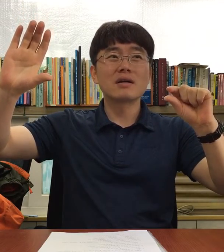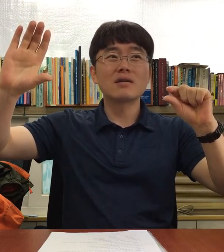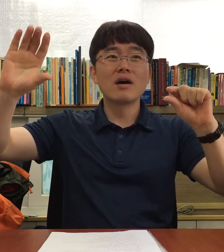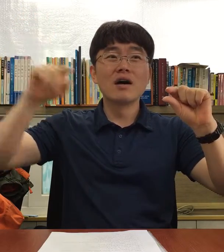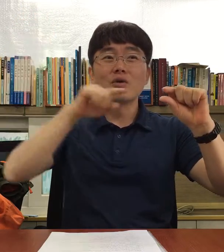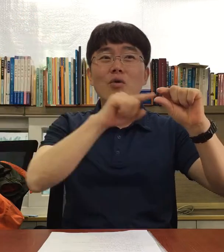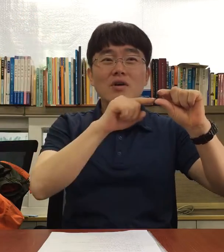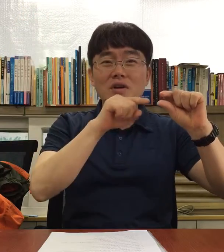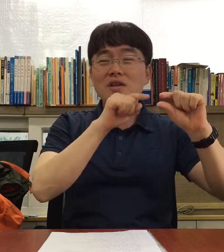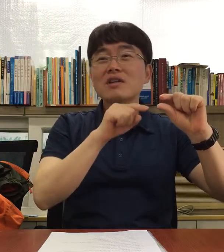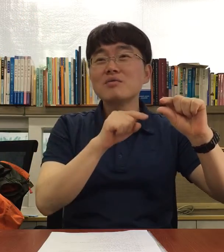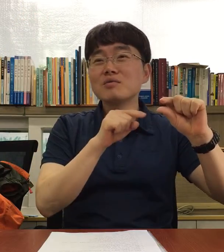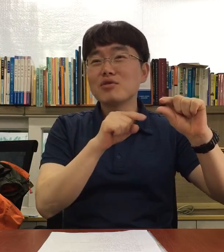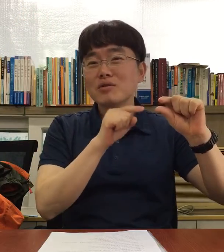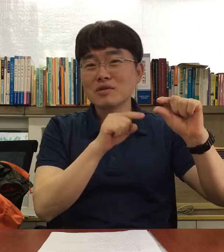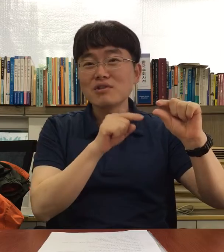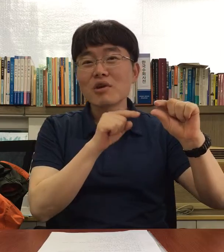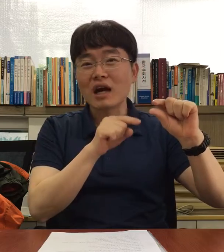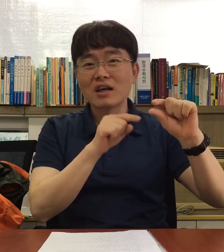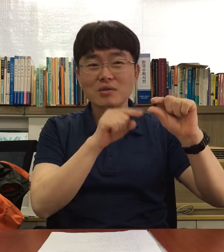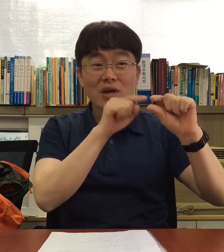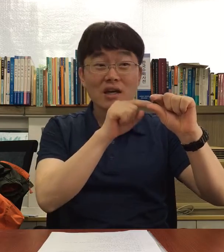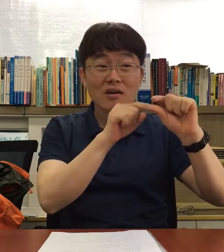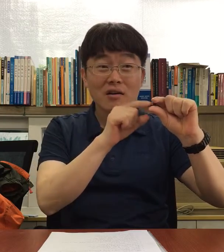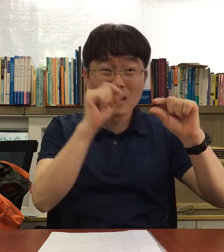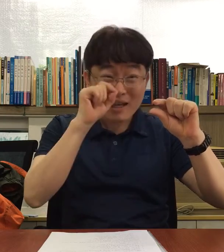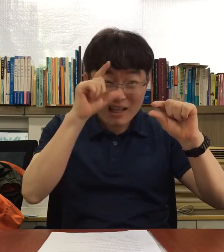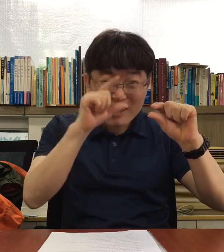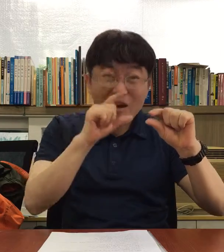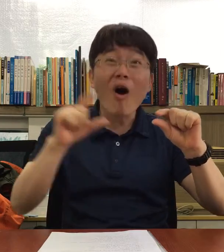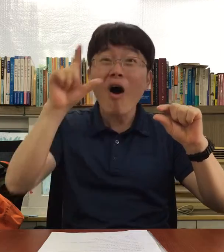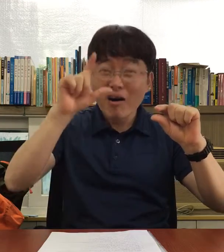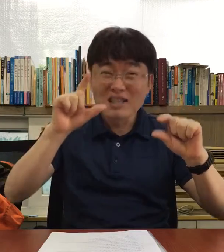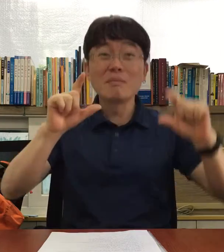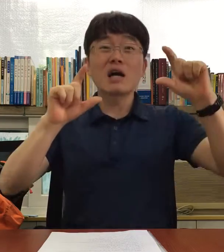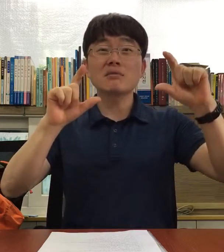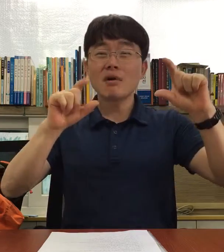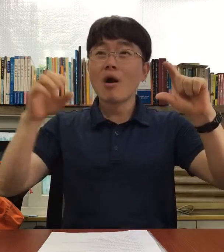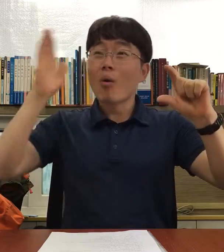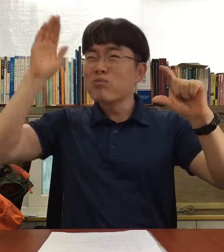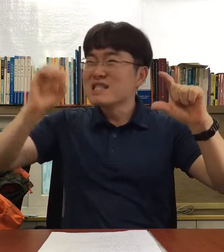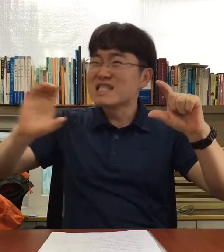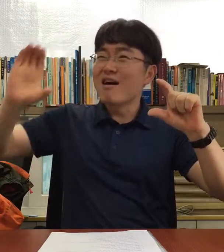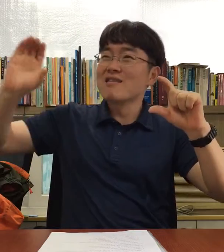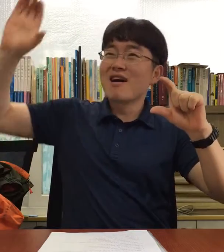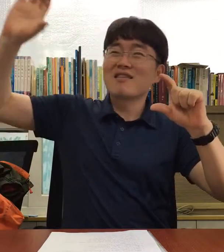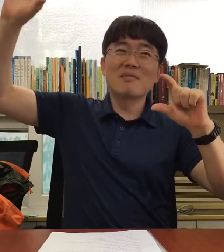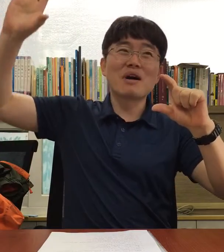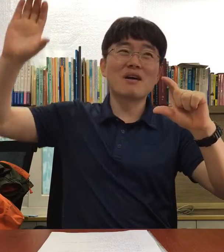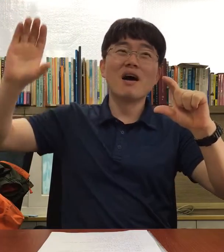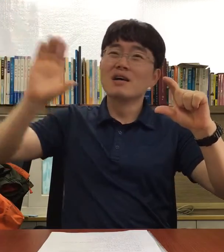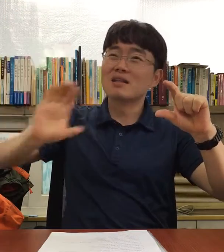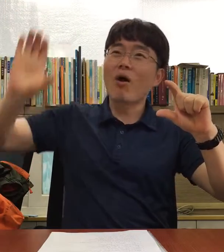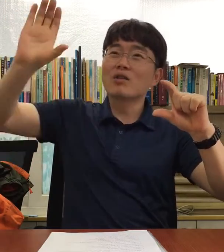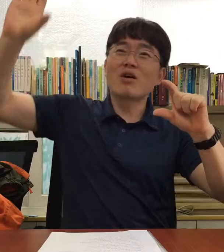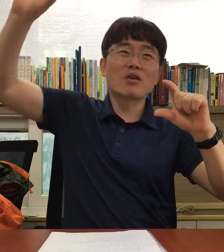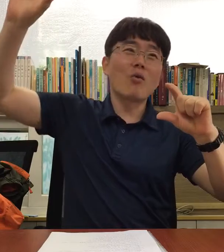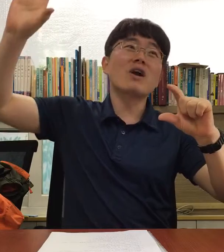그래서 요걸 이런 부분도 응용이 가능하죠. 이거를 깨닫는 더 이만큼 공부 이만큼 더 올라갈